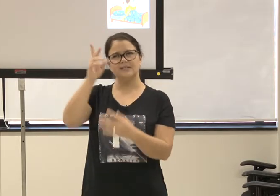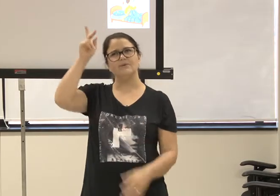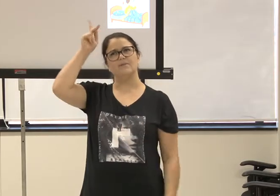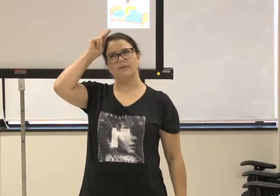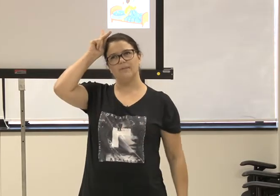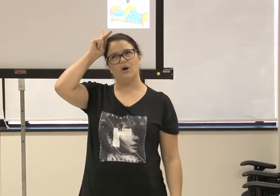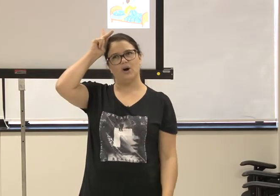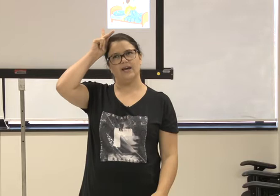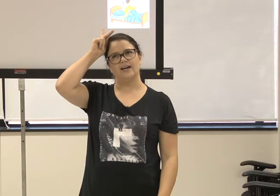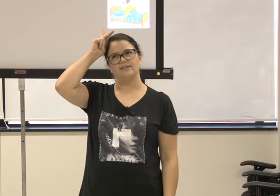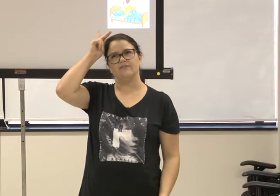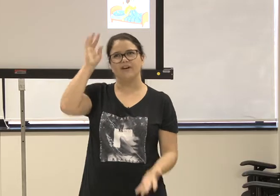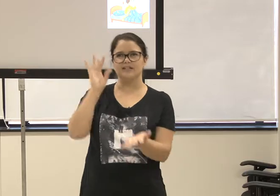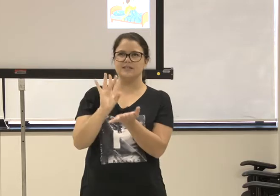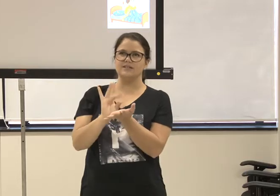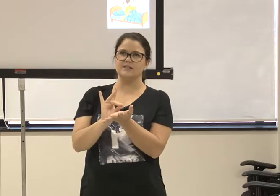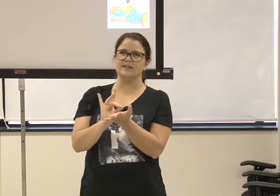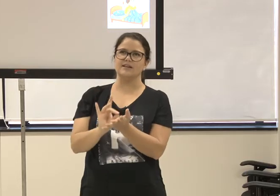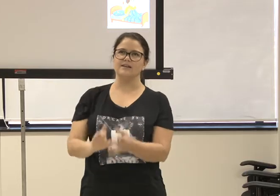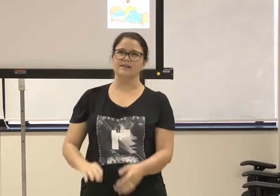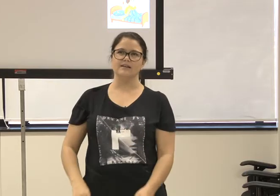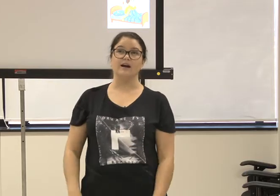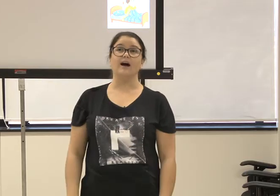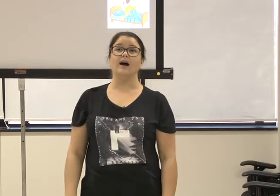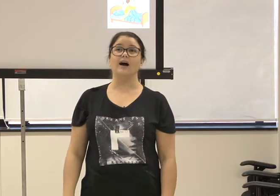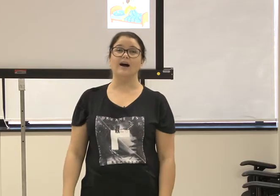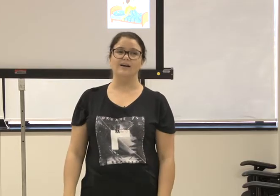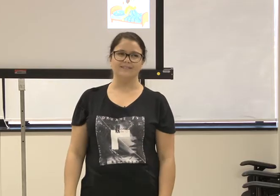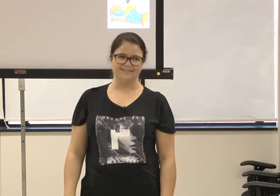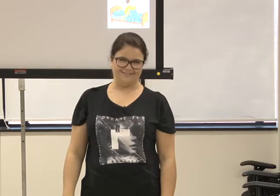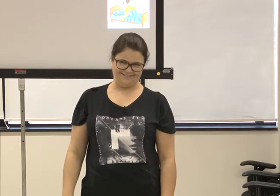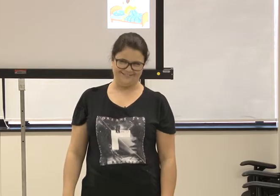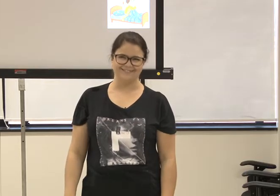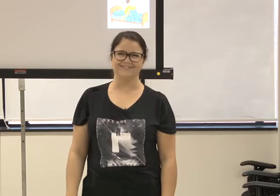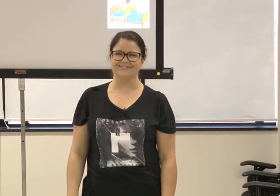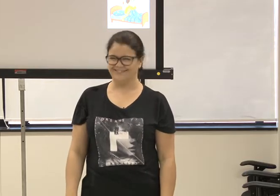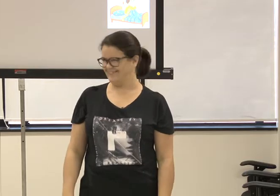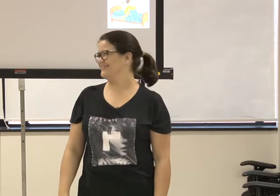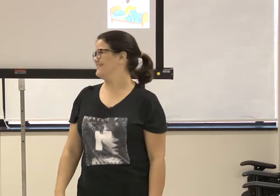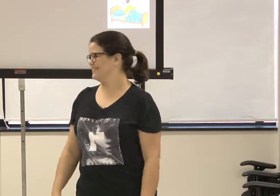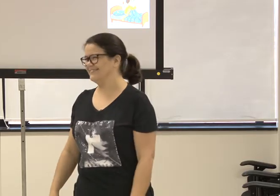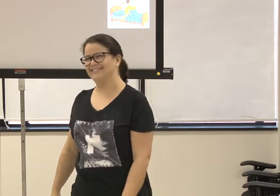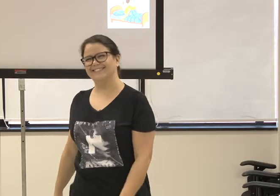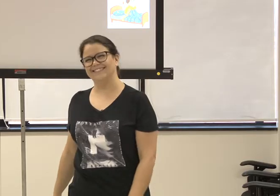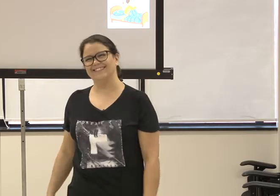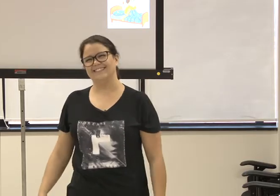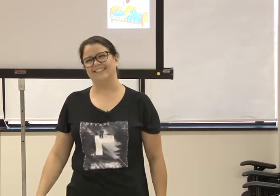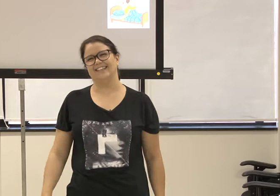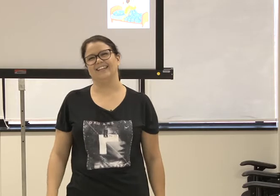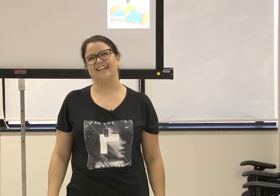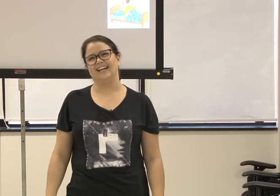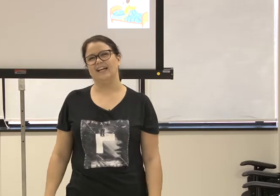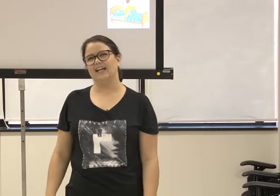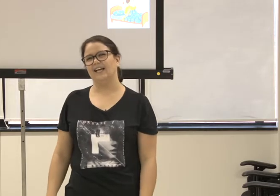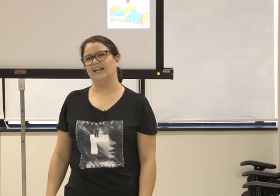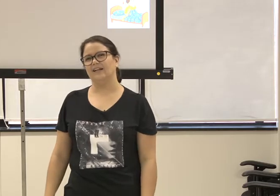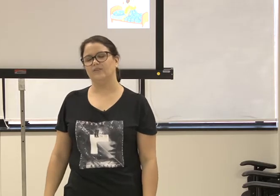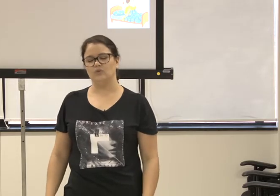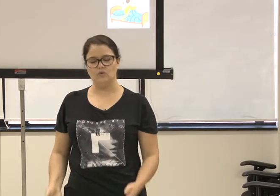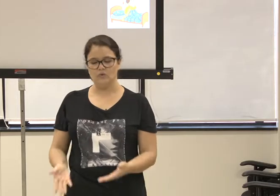explica, Playboy, aí você faz isso, aí você... Não, você é playboy, aí faz o gesto de revista,